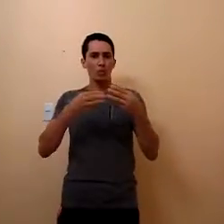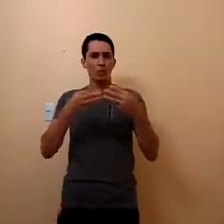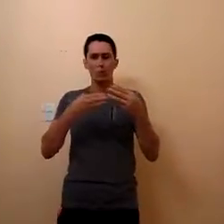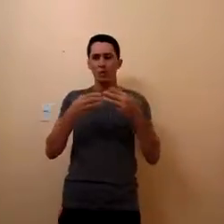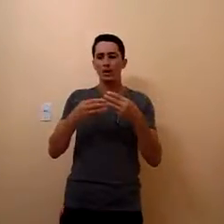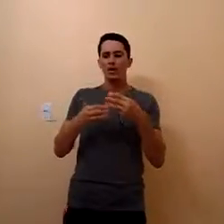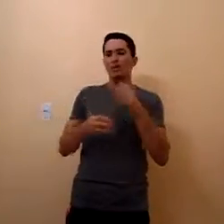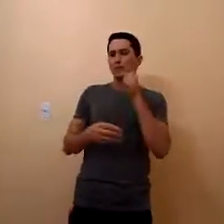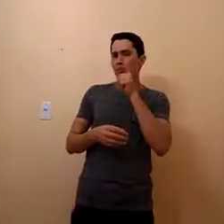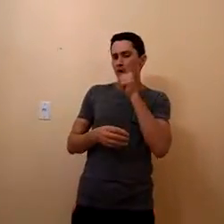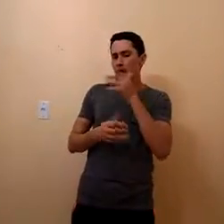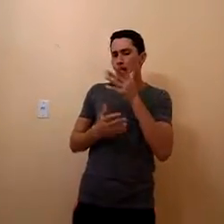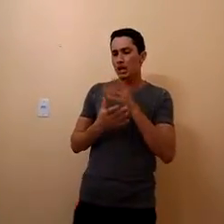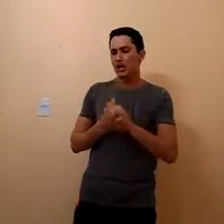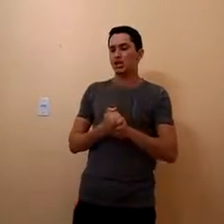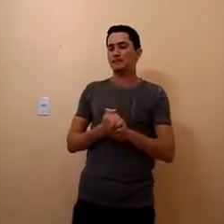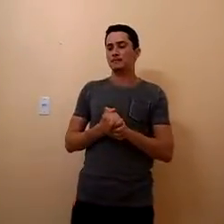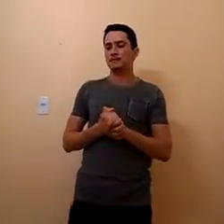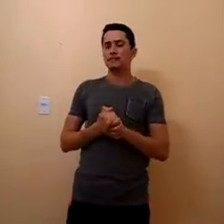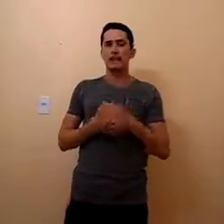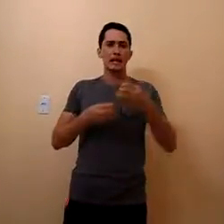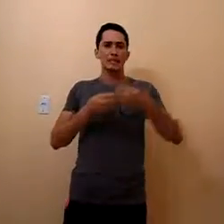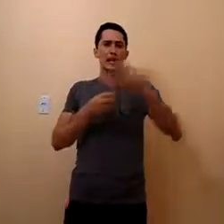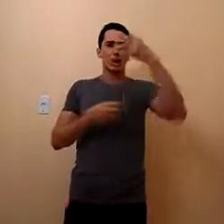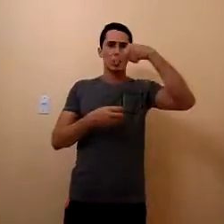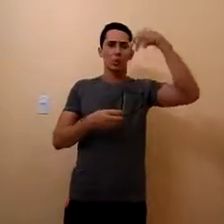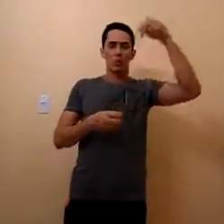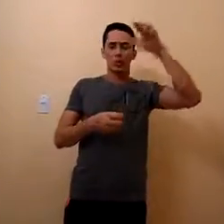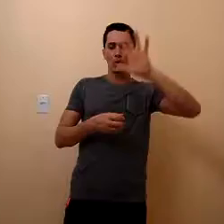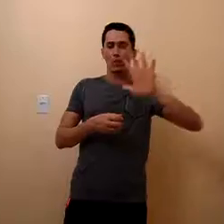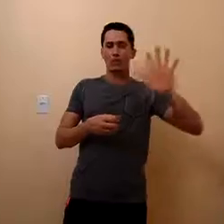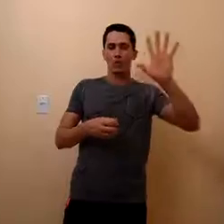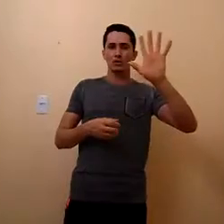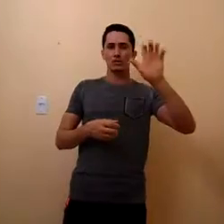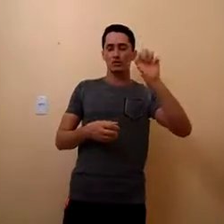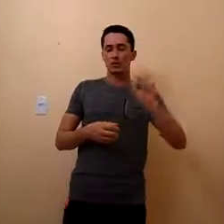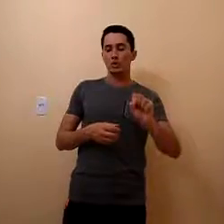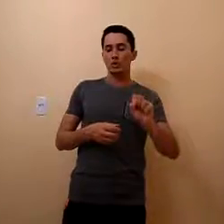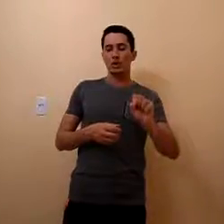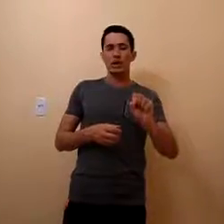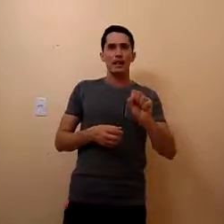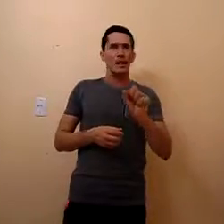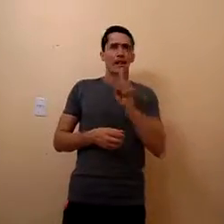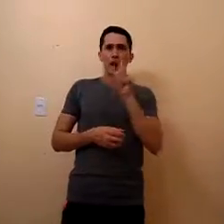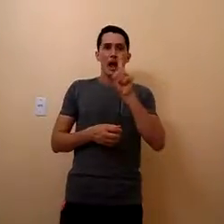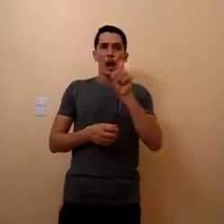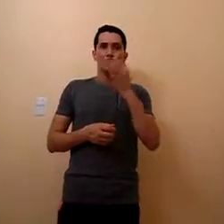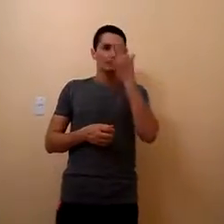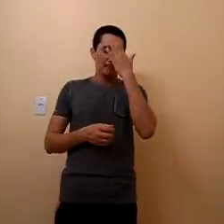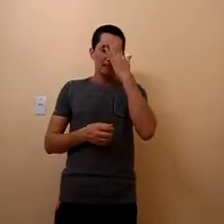Taquaraçu, próxima a Colniza, extremo norte de Mato Grosso. A testemunha diz que não quer depor para não ficar